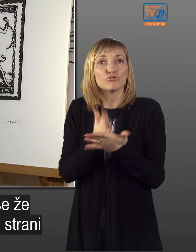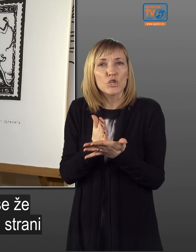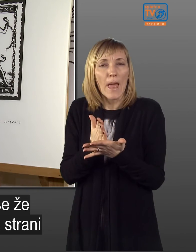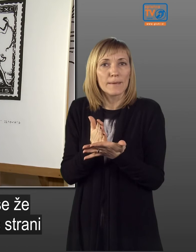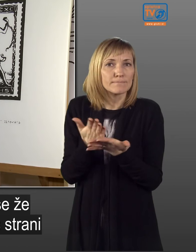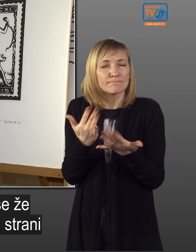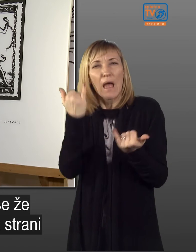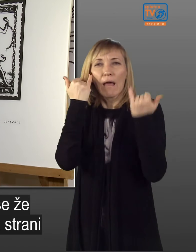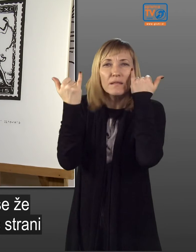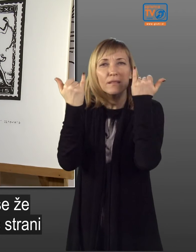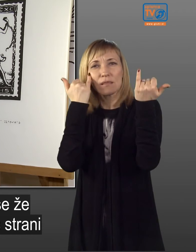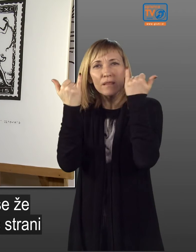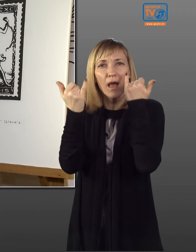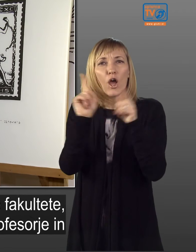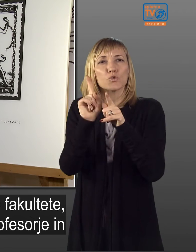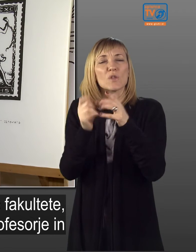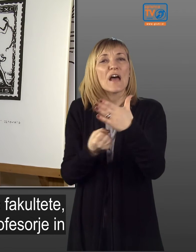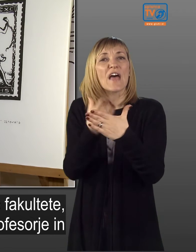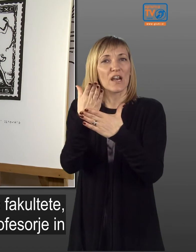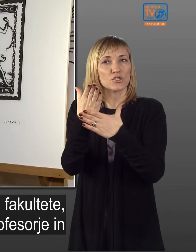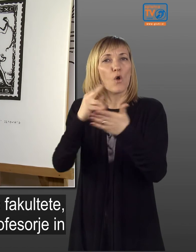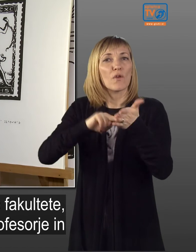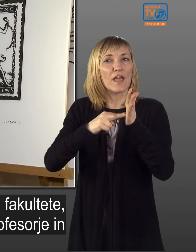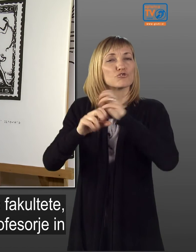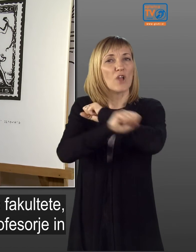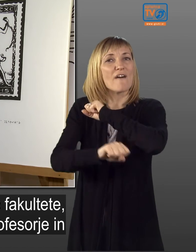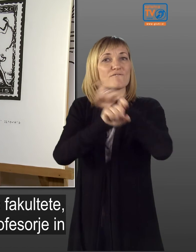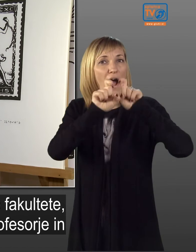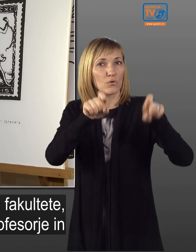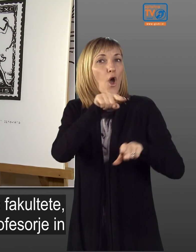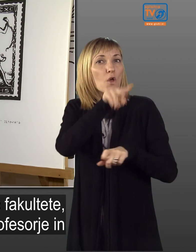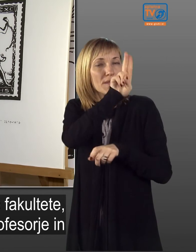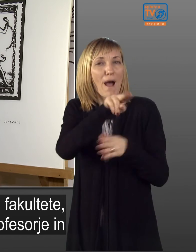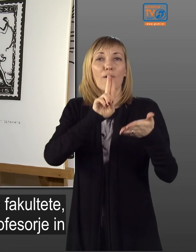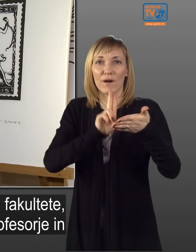že porajajo neke ideje, tudi strani Naravoslovno-tehniške fakultete, kjer imajo